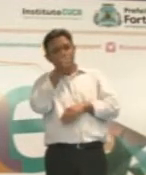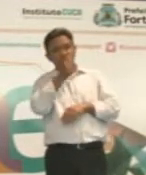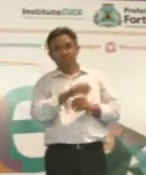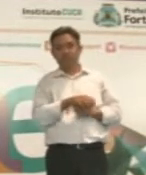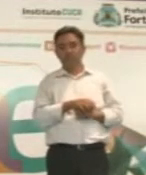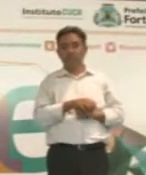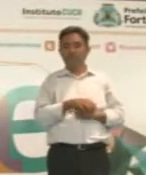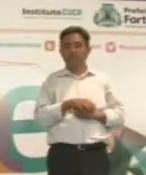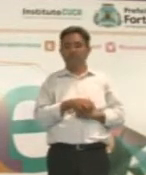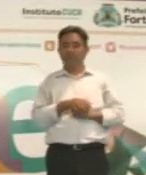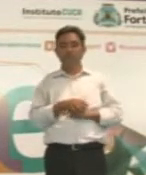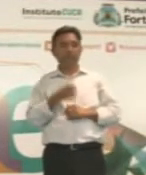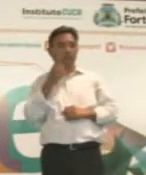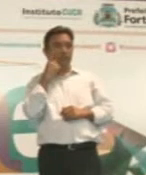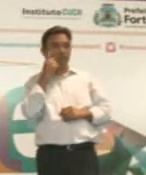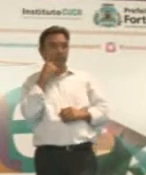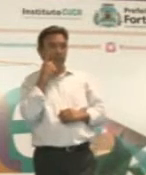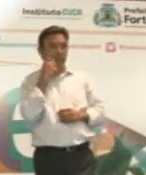de... Titi, então vamos lá.